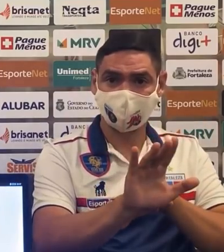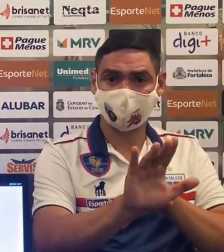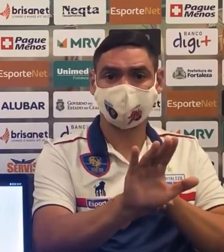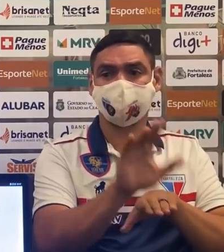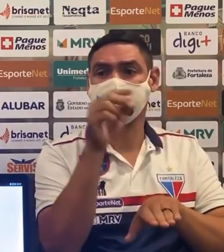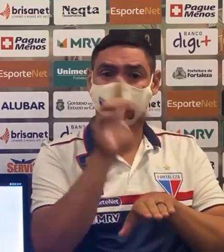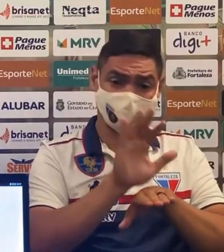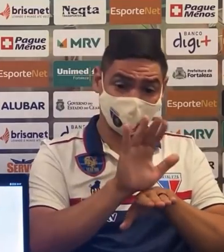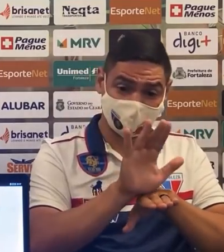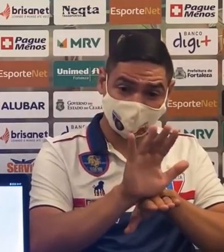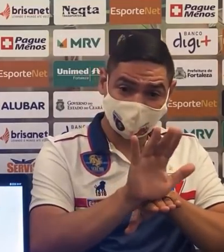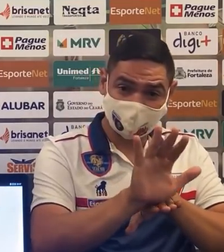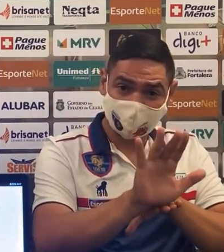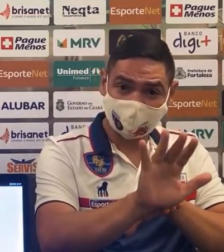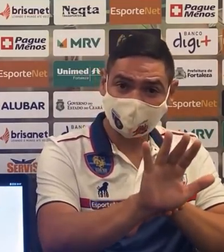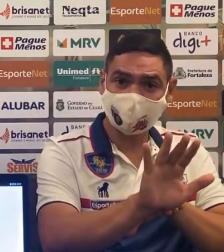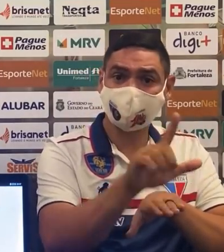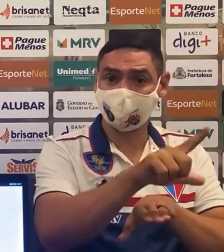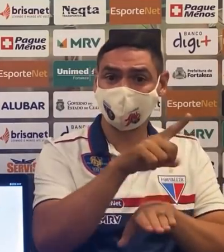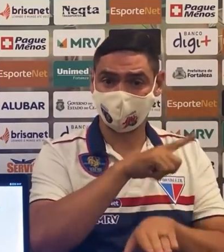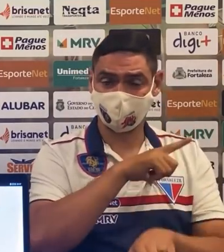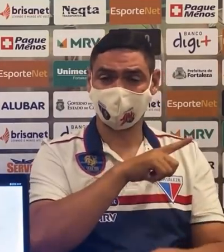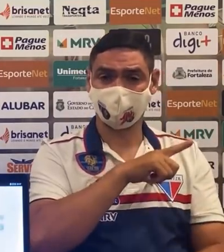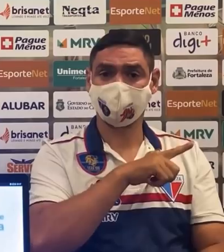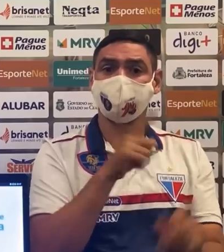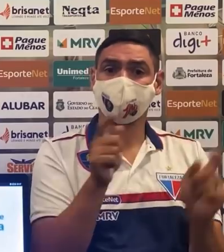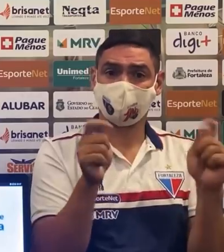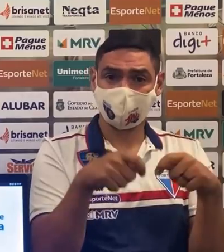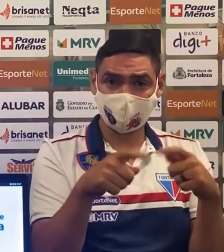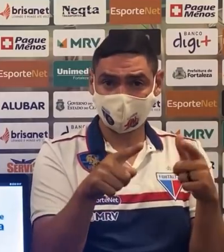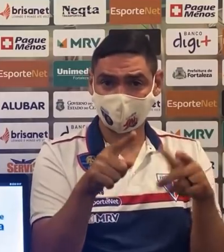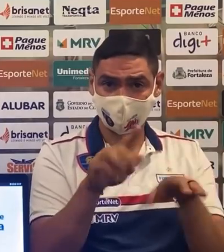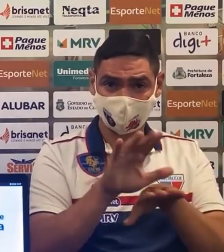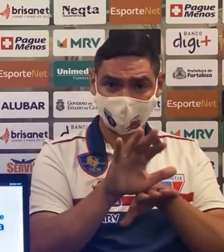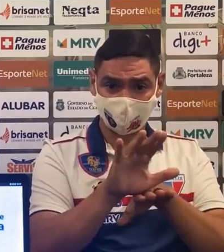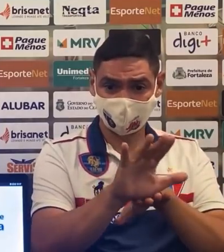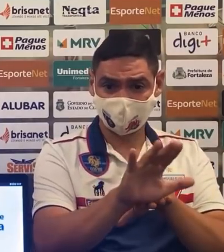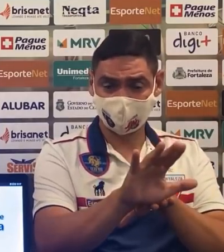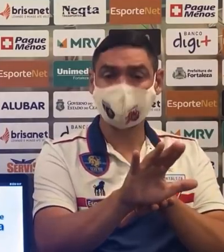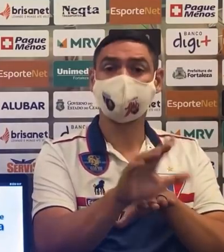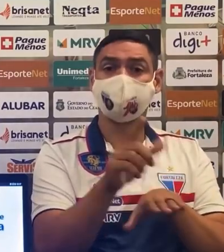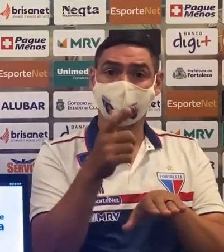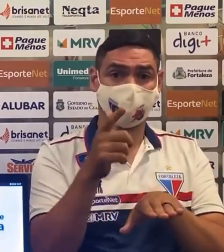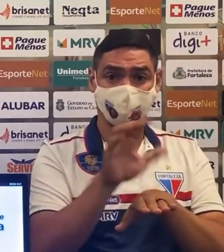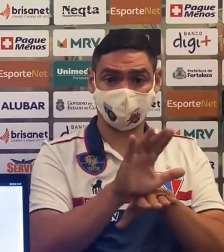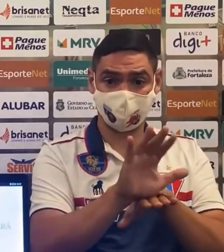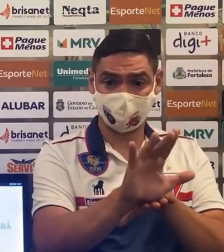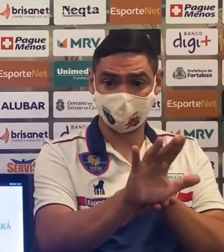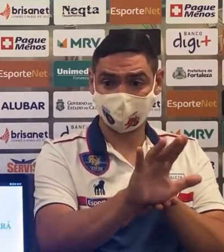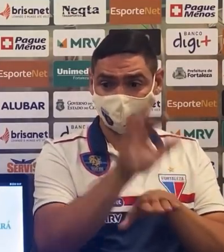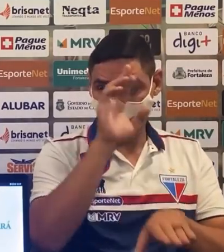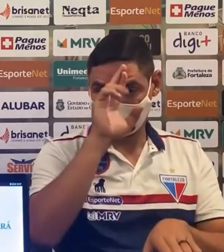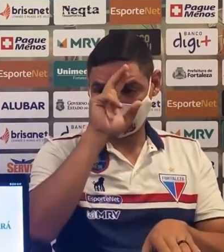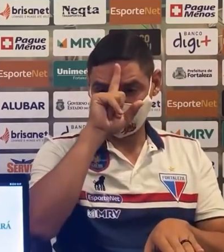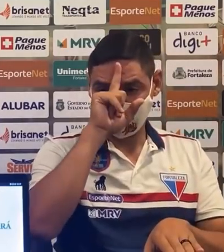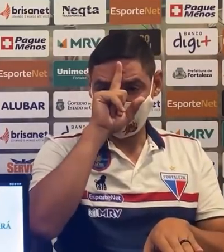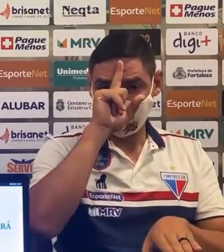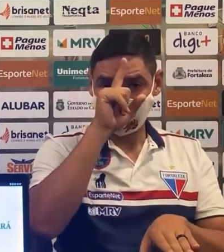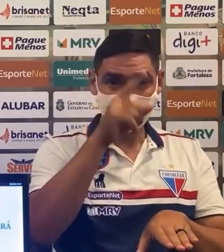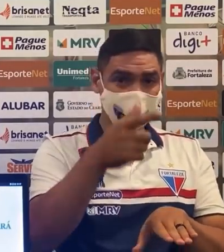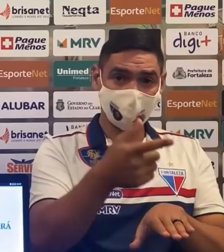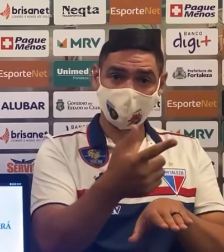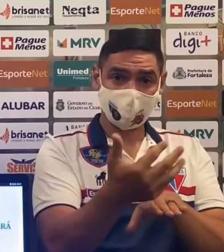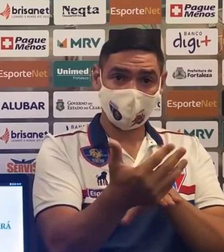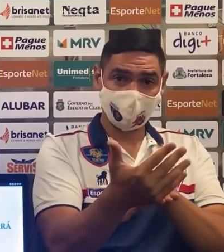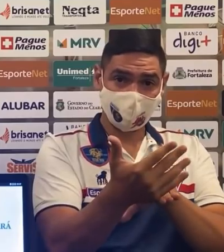do campo, a gente tinha toda a condição de criar uma jogada de ataque com um bom número de jogadores. Nós erramos e não tivemos a